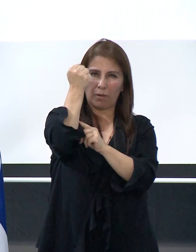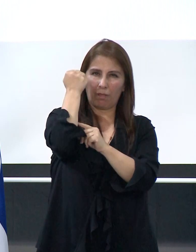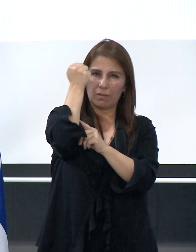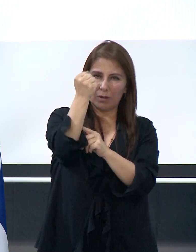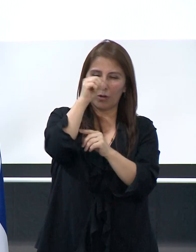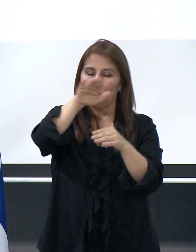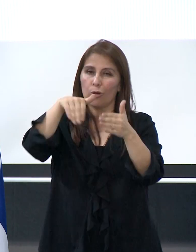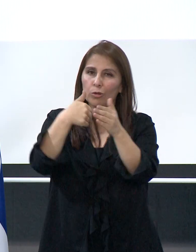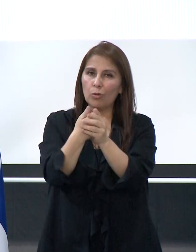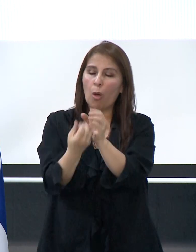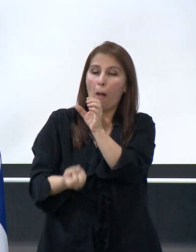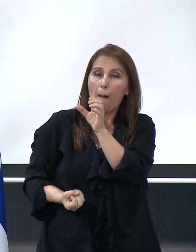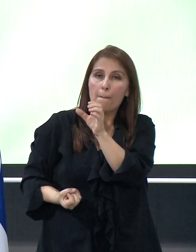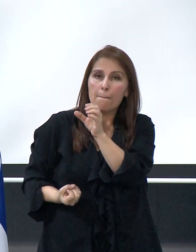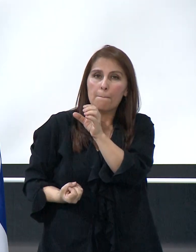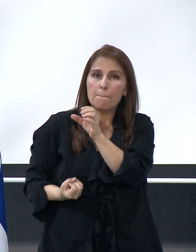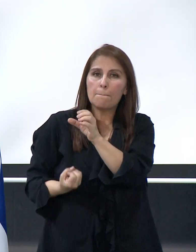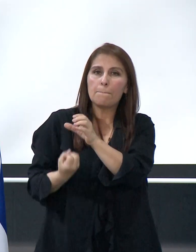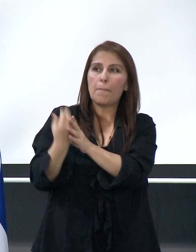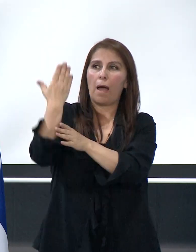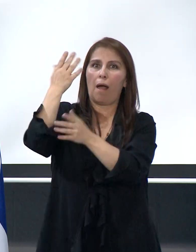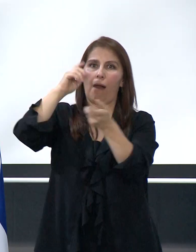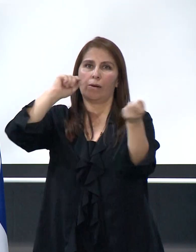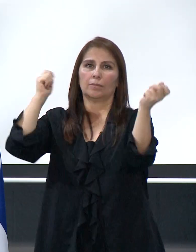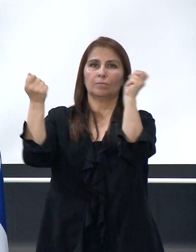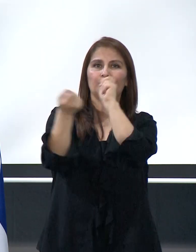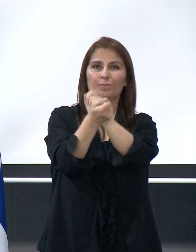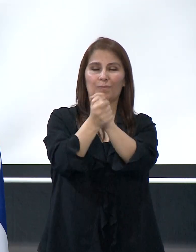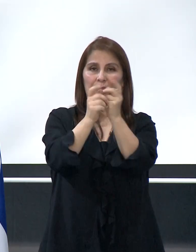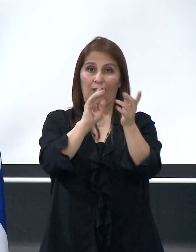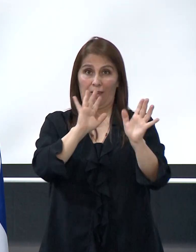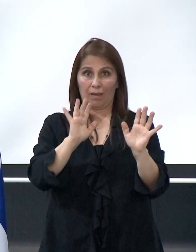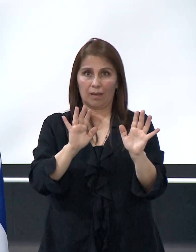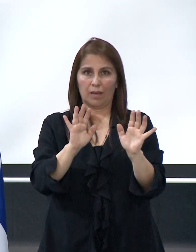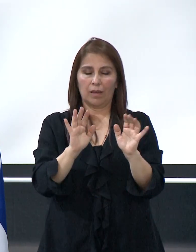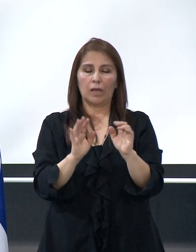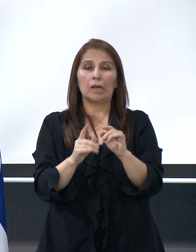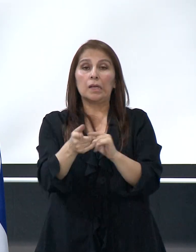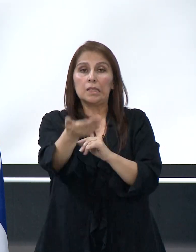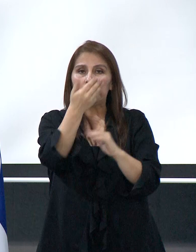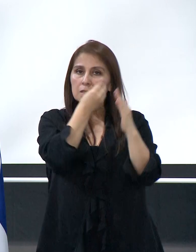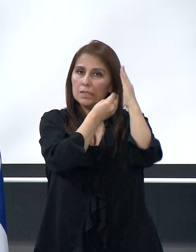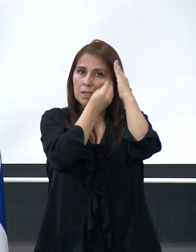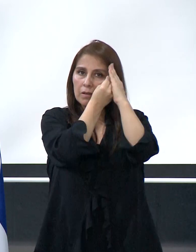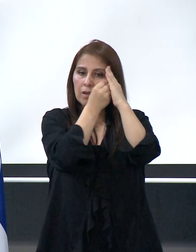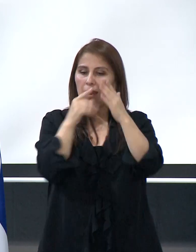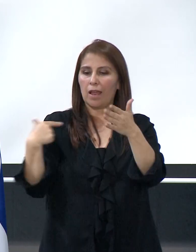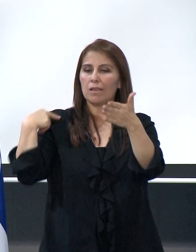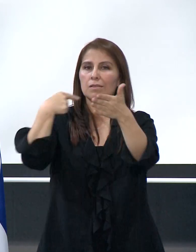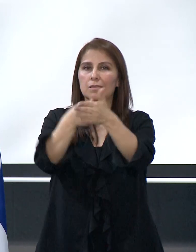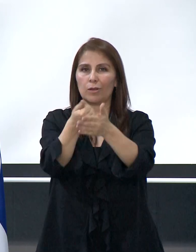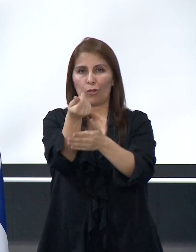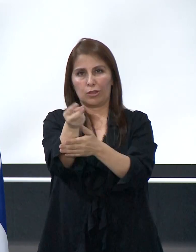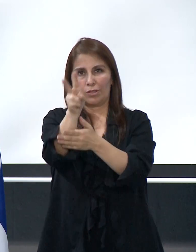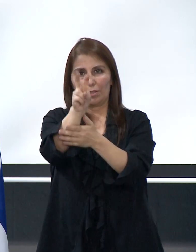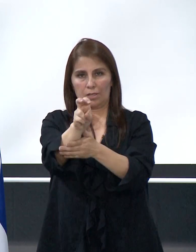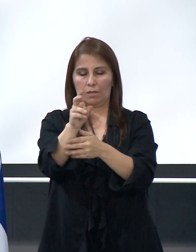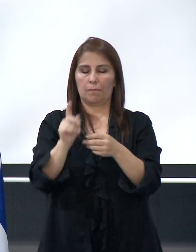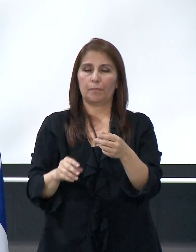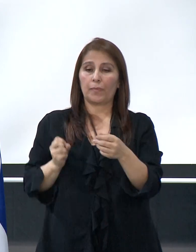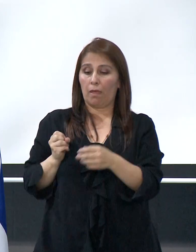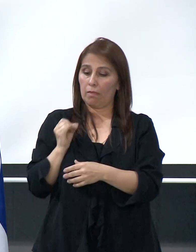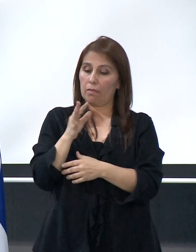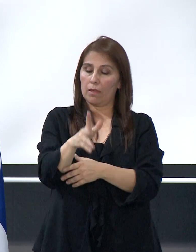emergieron en él en la discusión de la reforma la organización del saber del siglo 17 la descripción de la